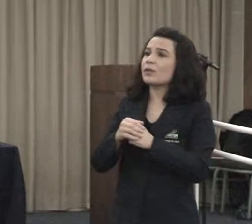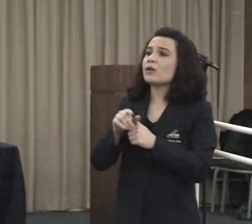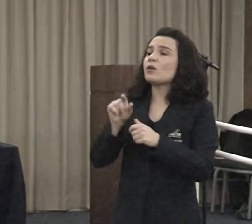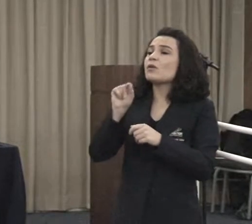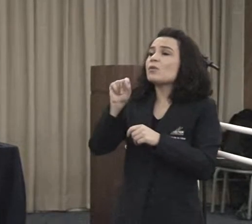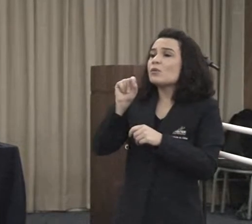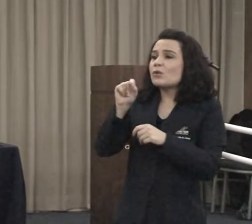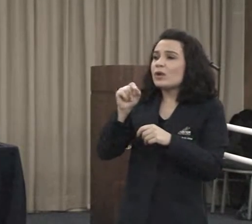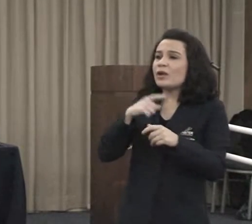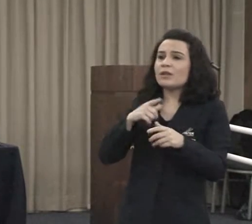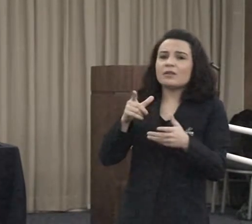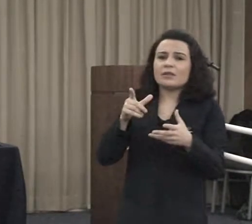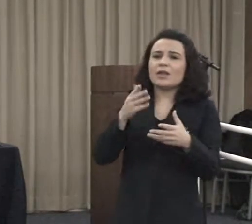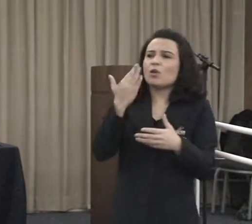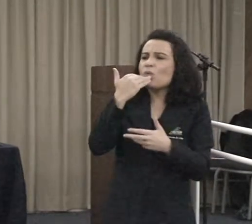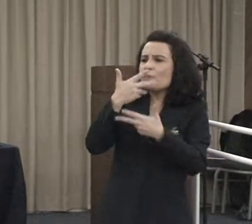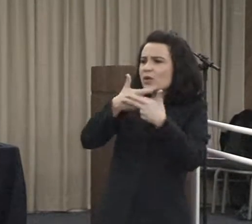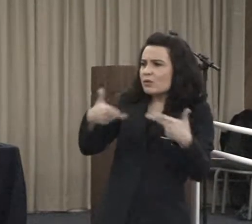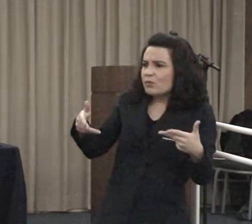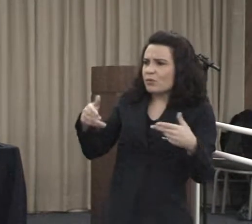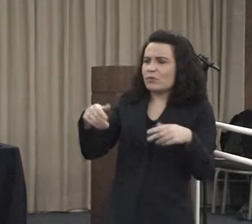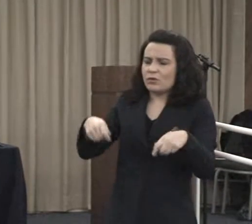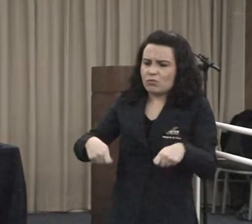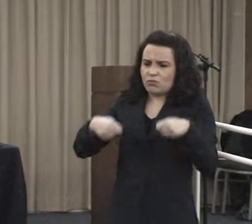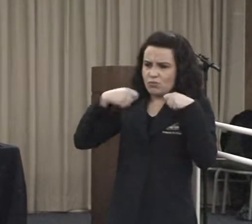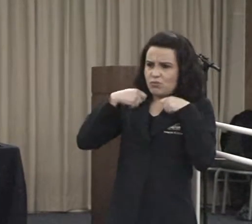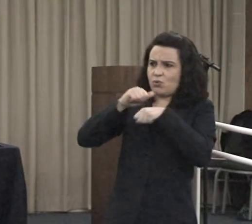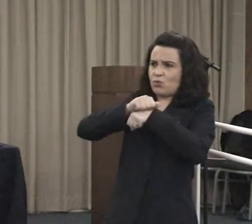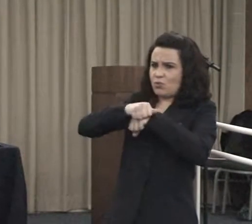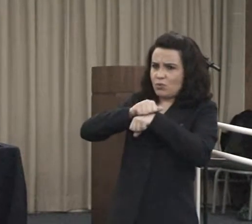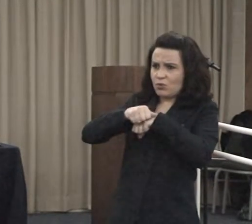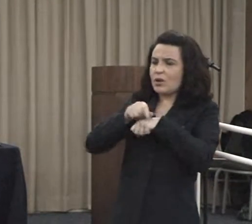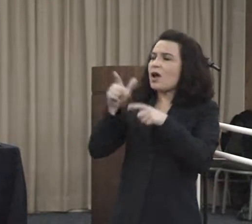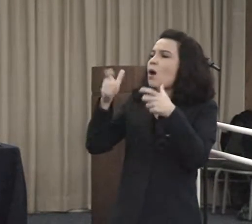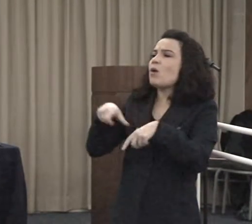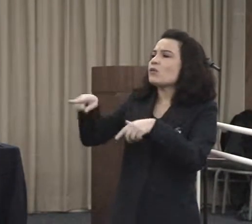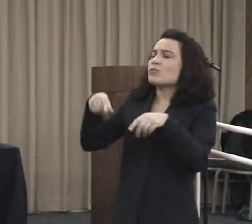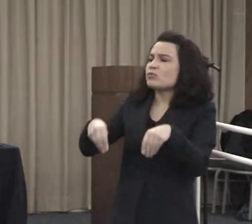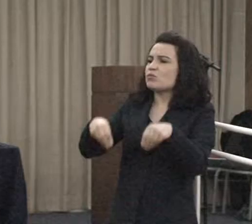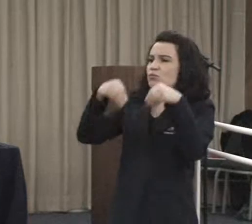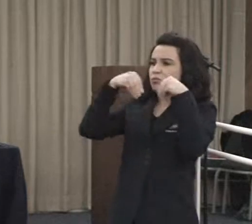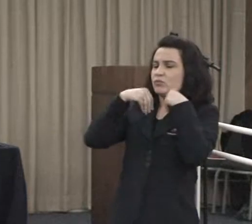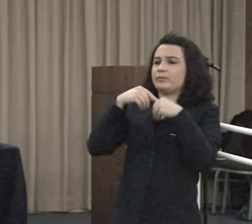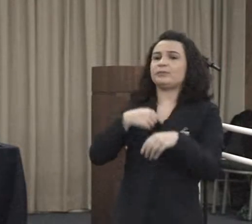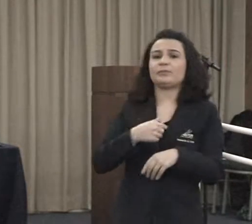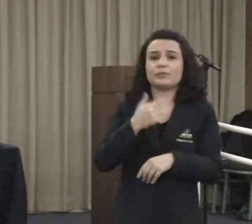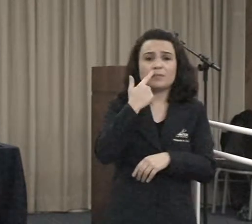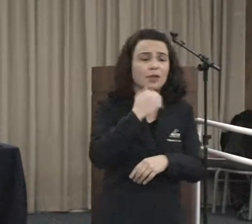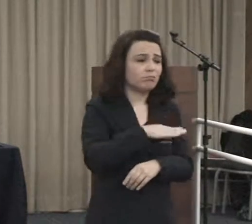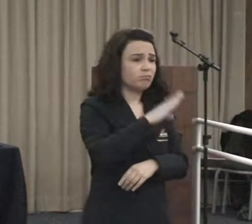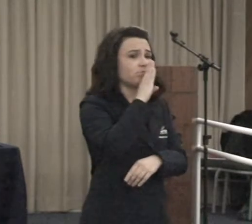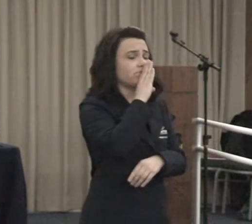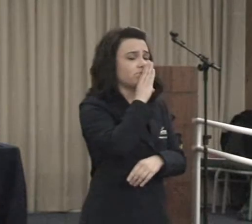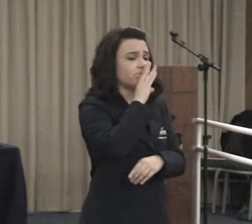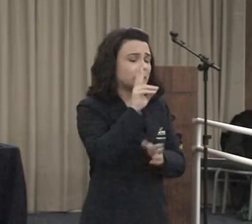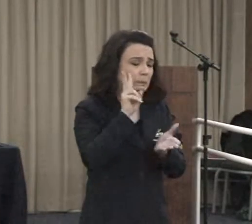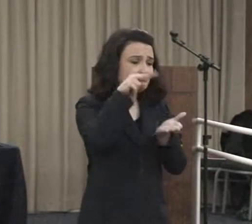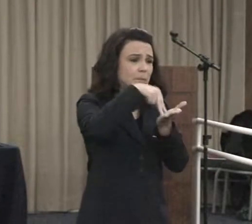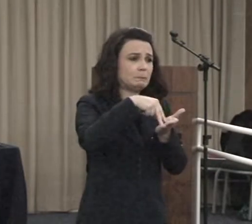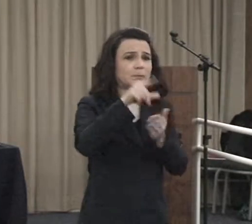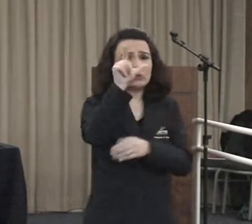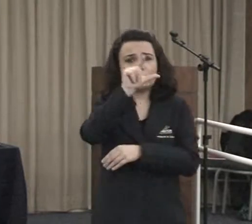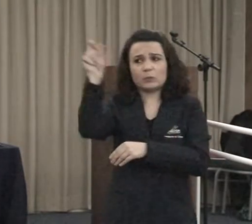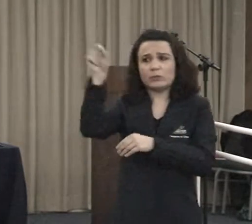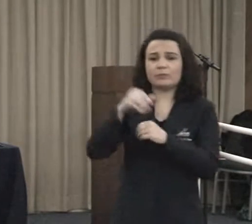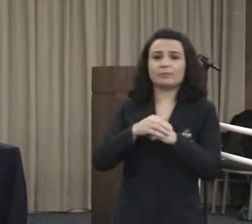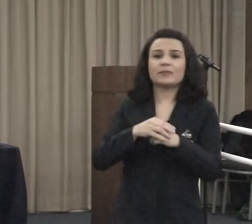curtir para lhe servir de coberta aonde o senhor for dormir. Pobre velho calado, pegou o couro e saiu. Seu neto